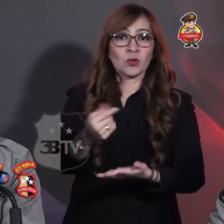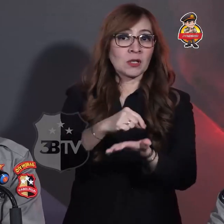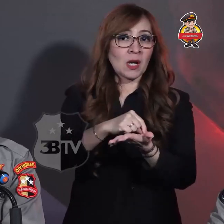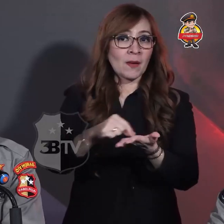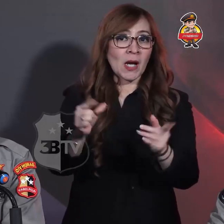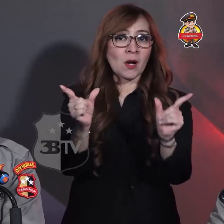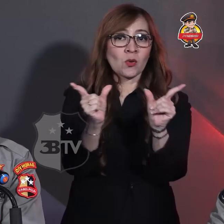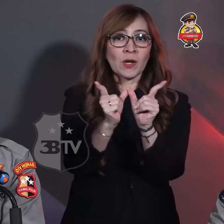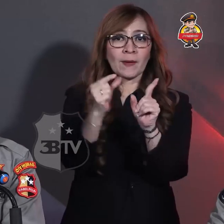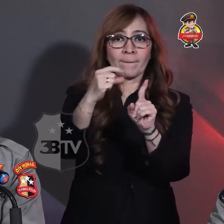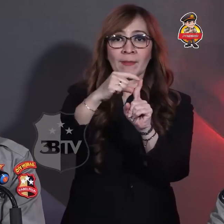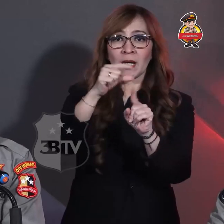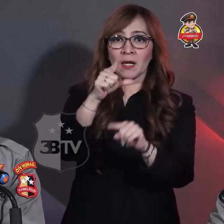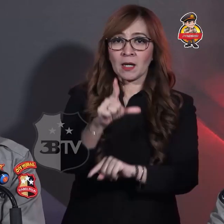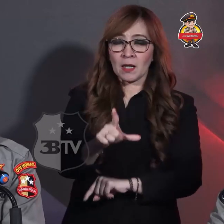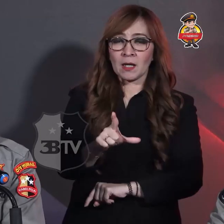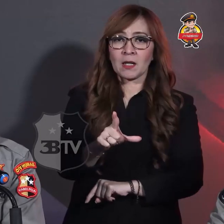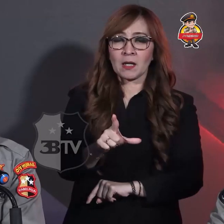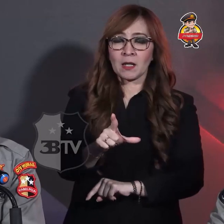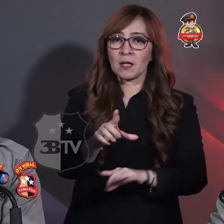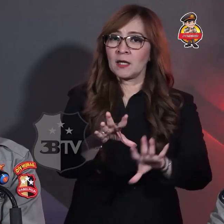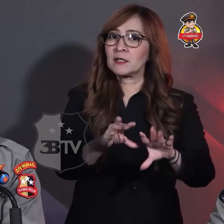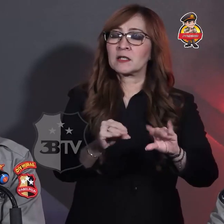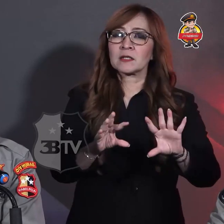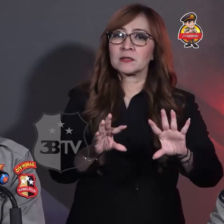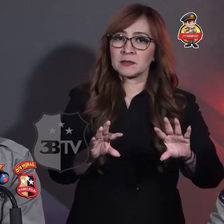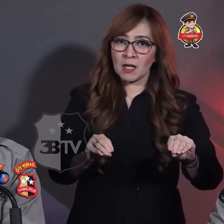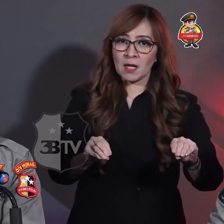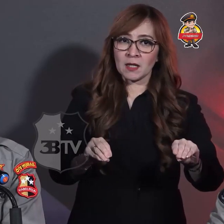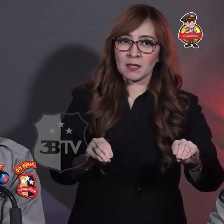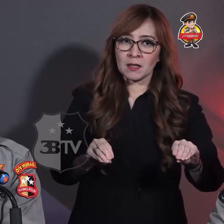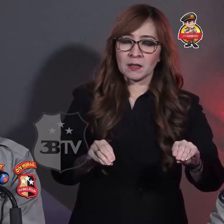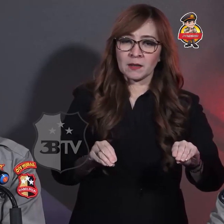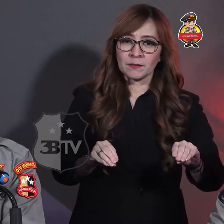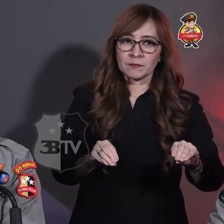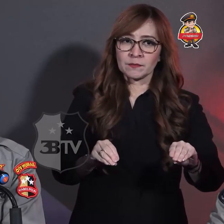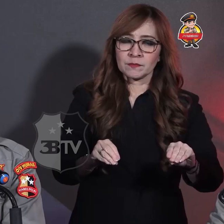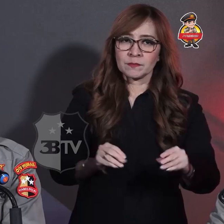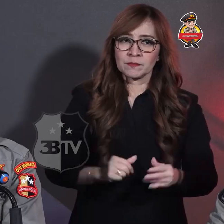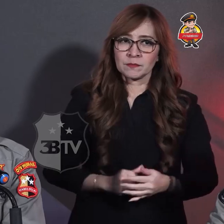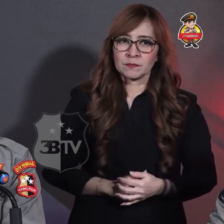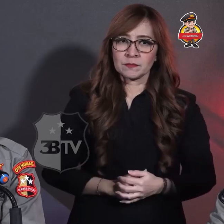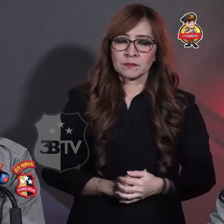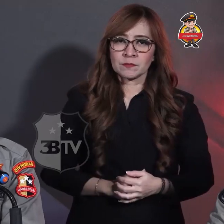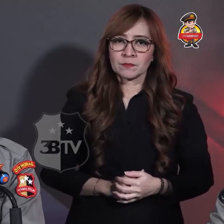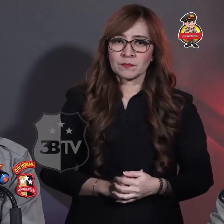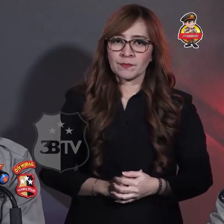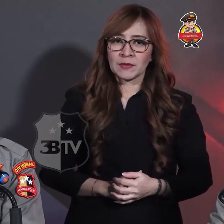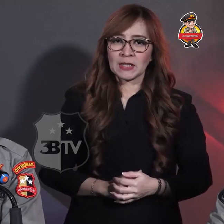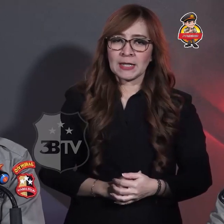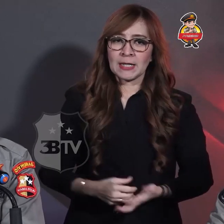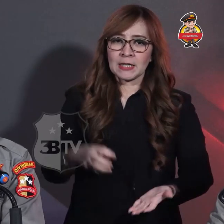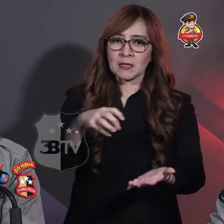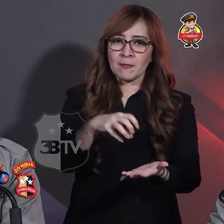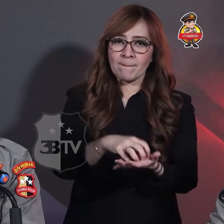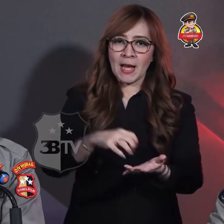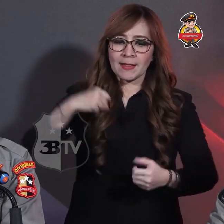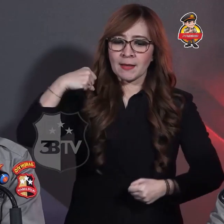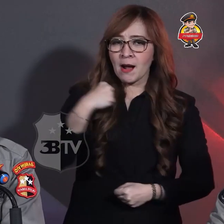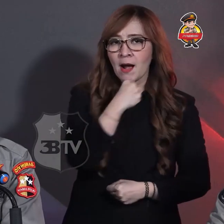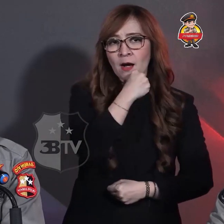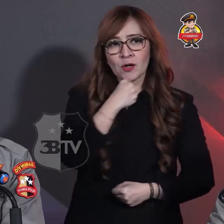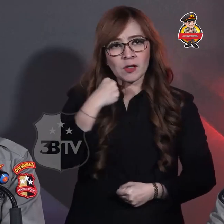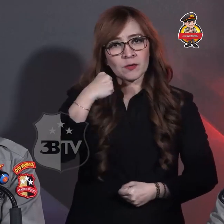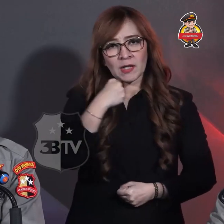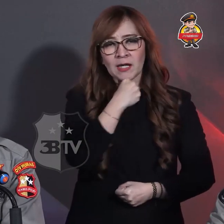Berinisial WPL yang bekerja di tempat karaoke tersebut ya.